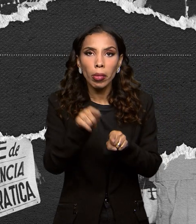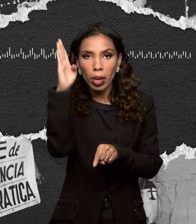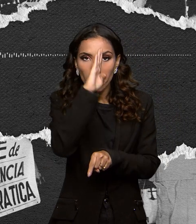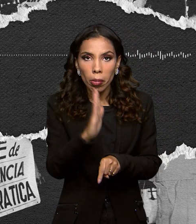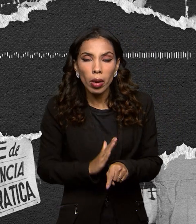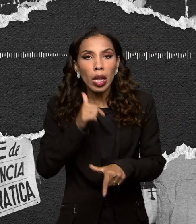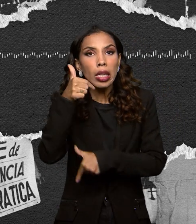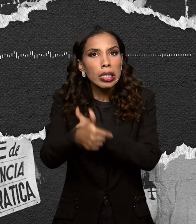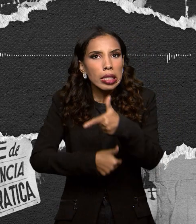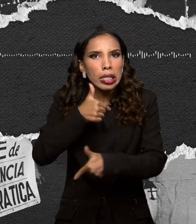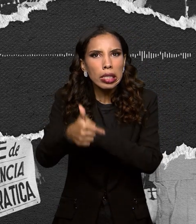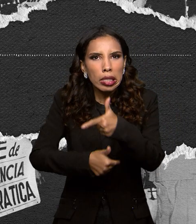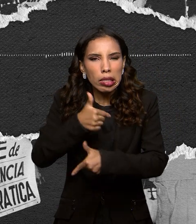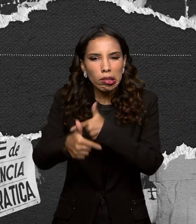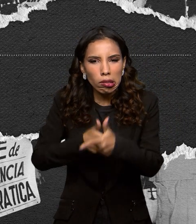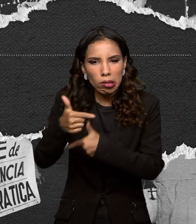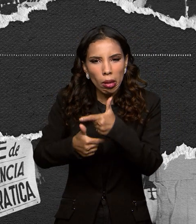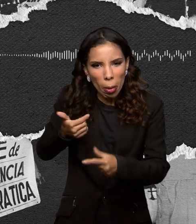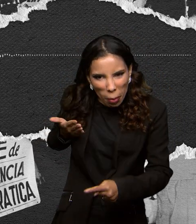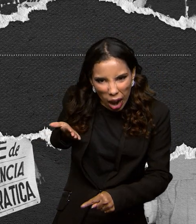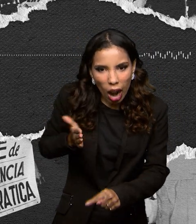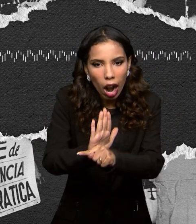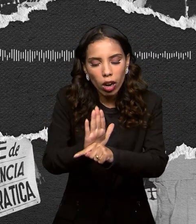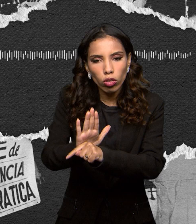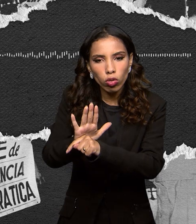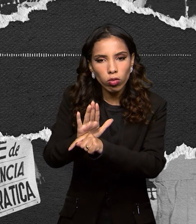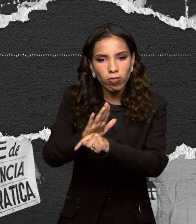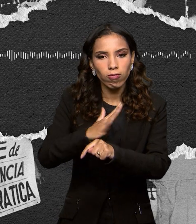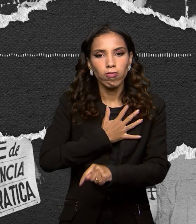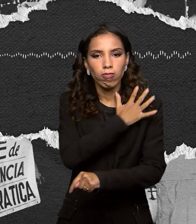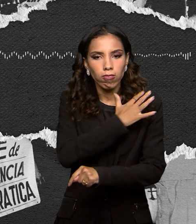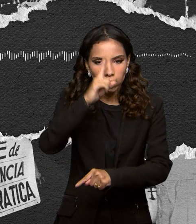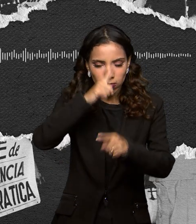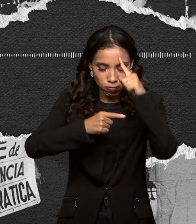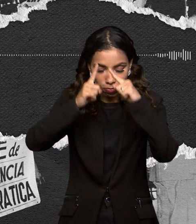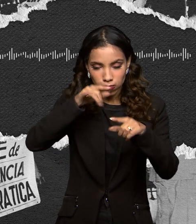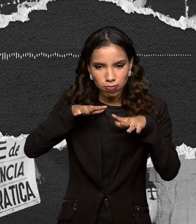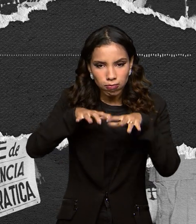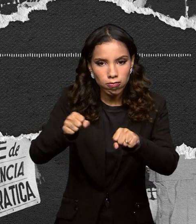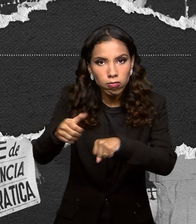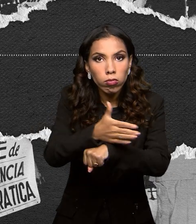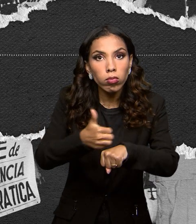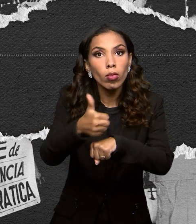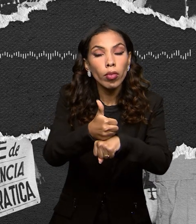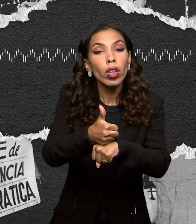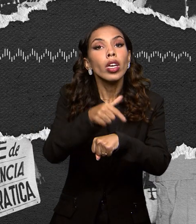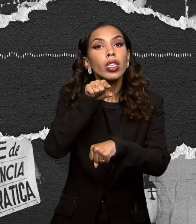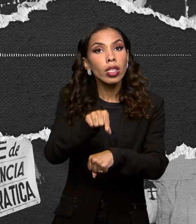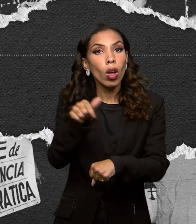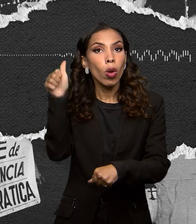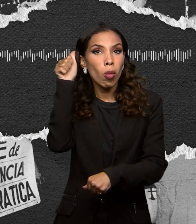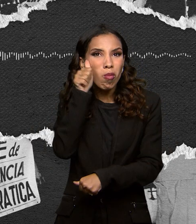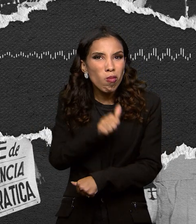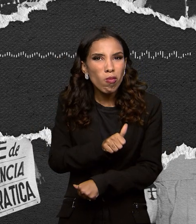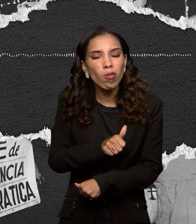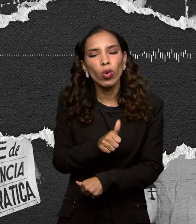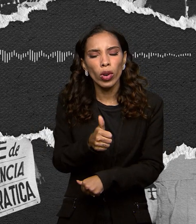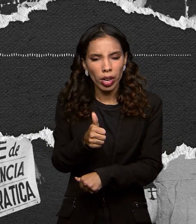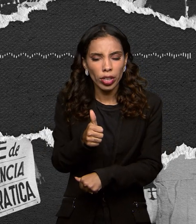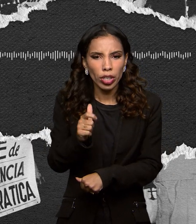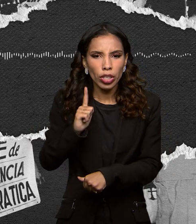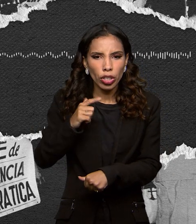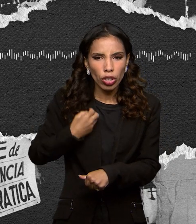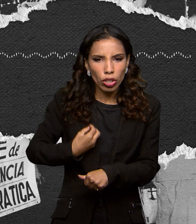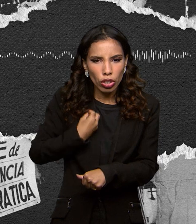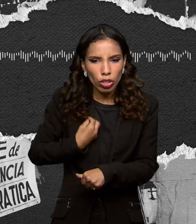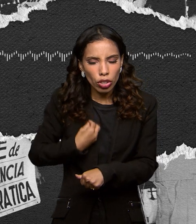trabalhou intensamente pelo golpe. São mulheres que estão sendo arrastadas por umas meia dúzia de